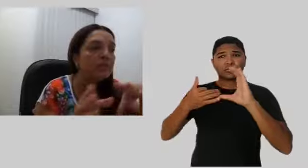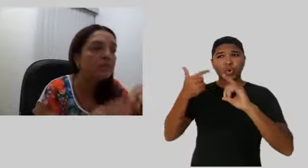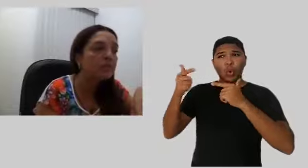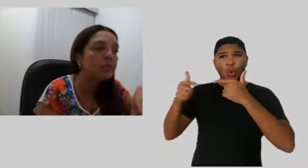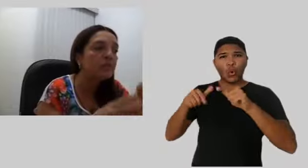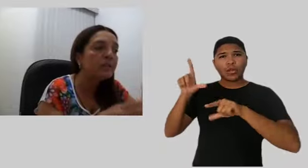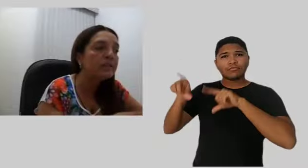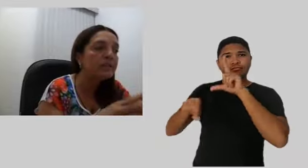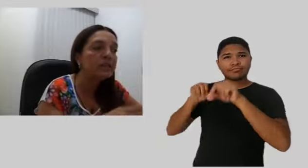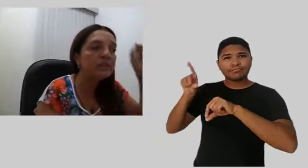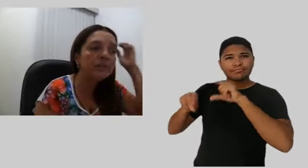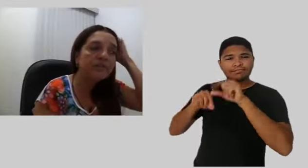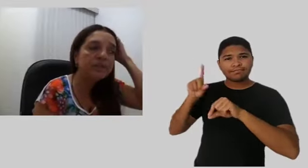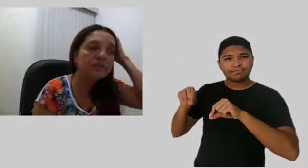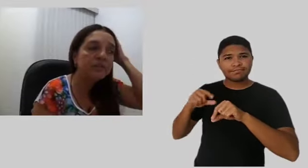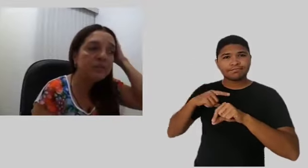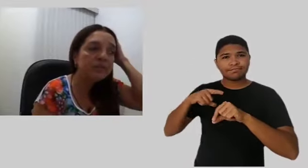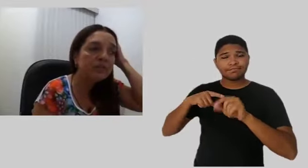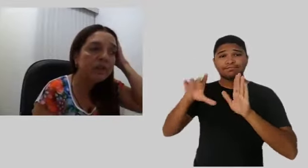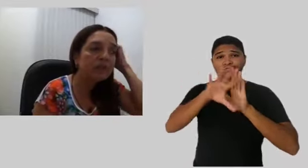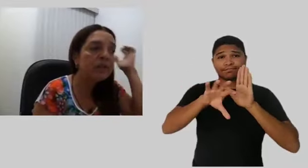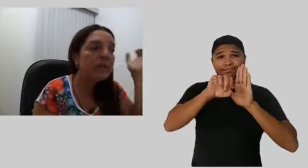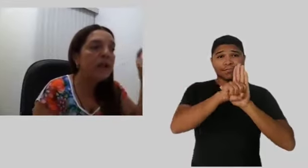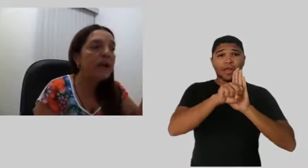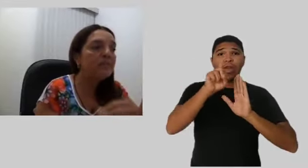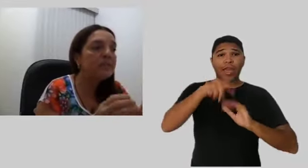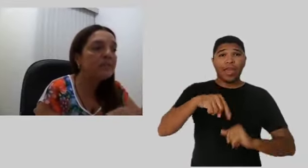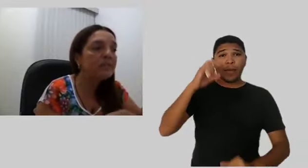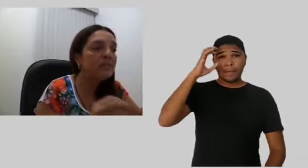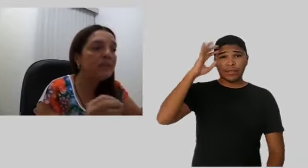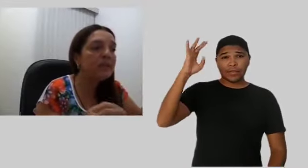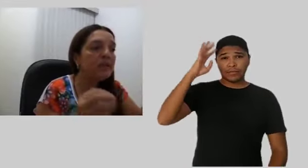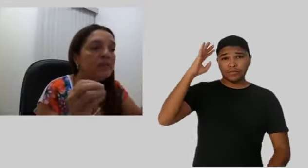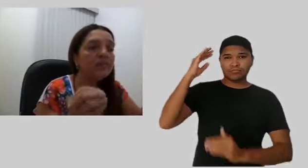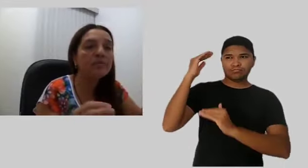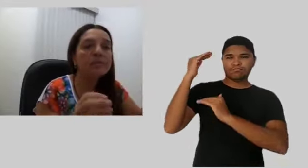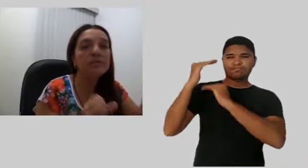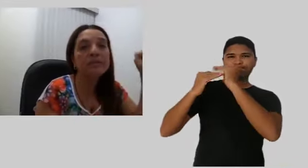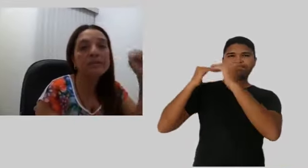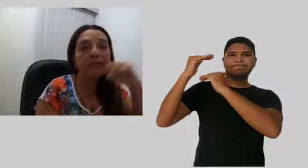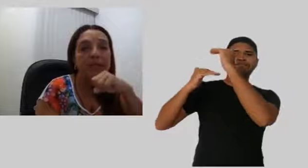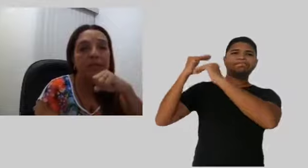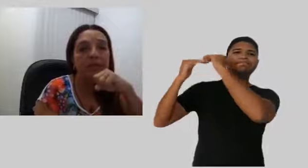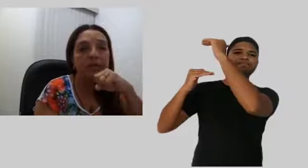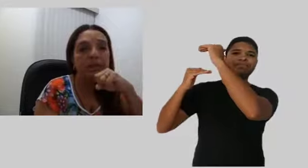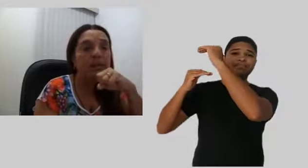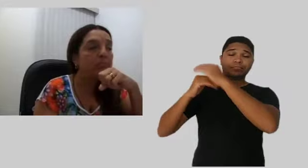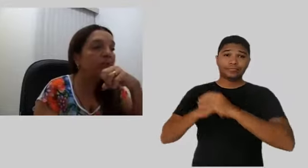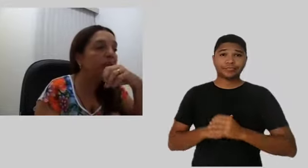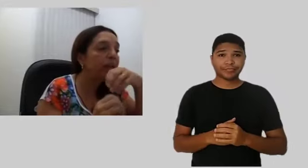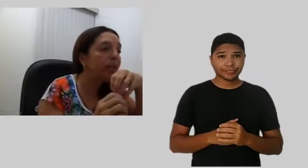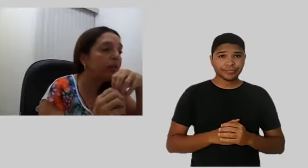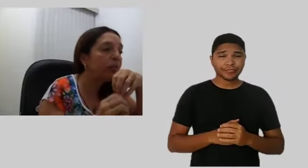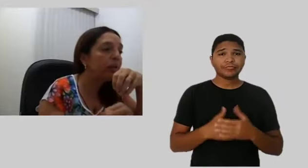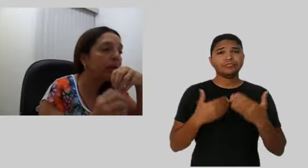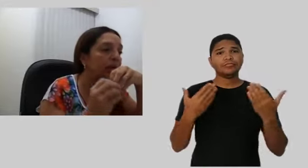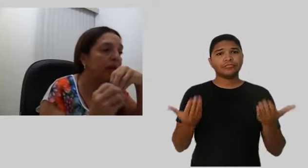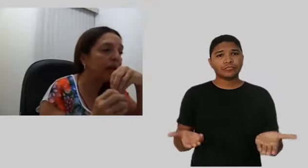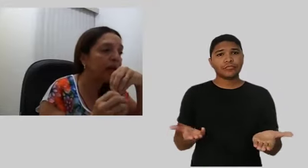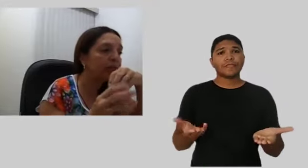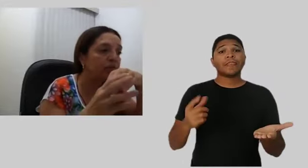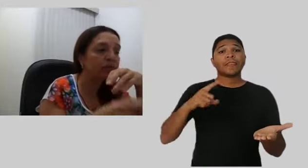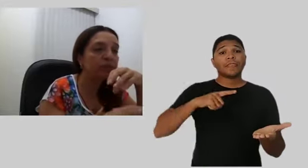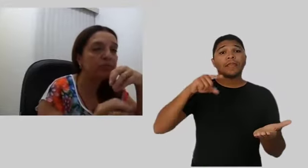grupo concreto de atributos, ao quais está efetivamente vinculado. A abstração implica em uma evolução do pensamento, né? Porque aqui